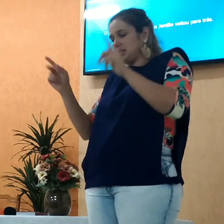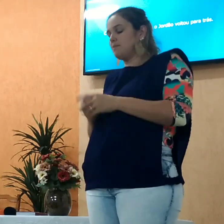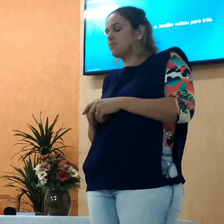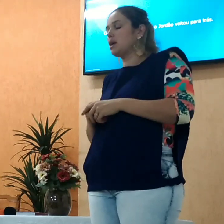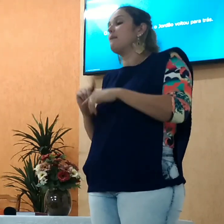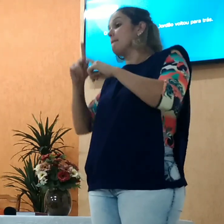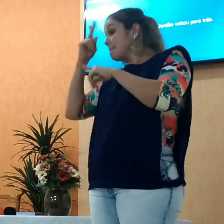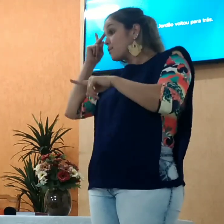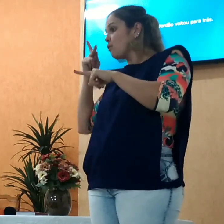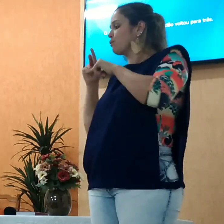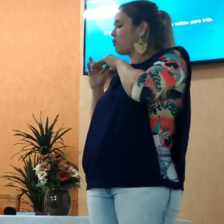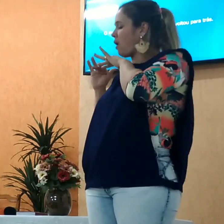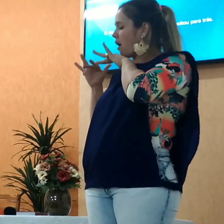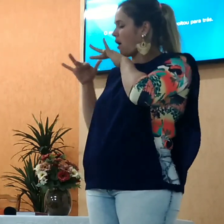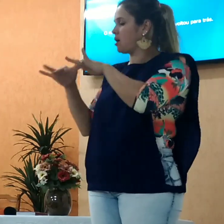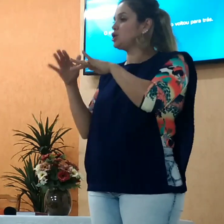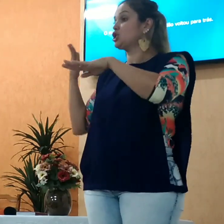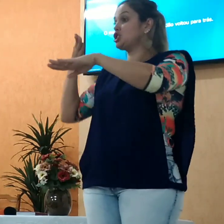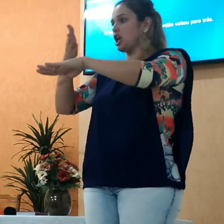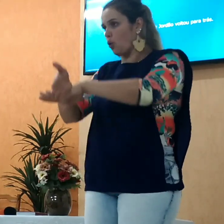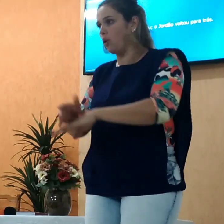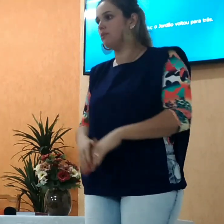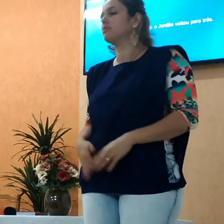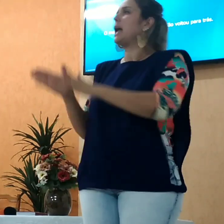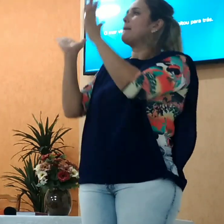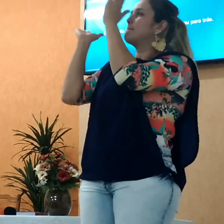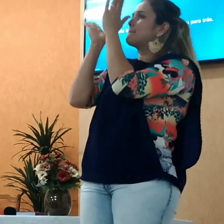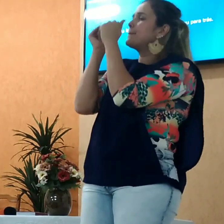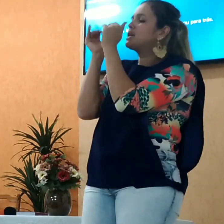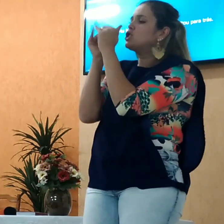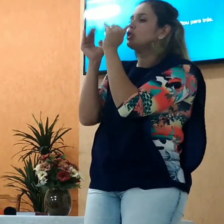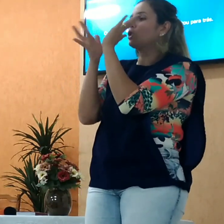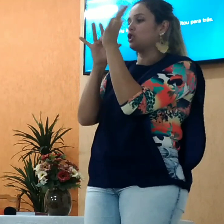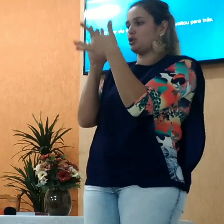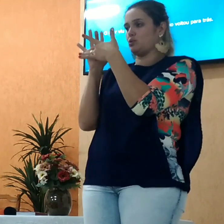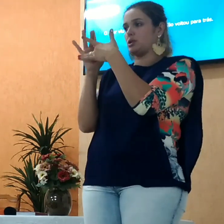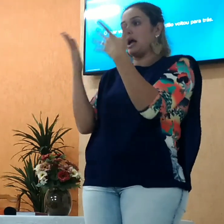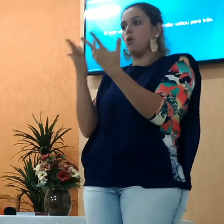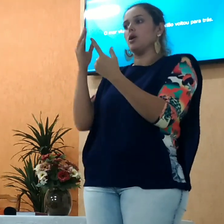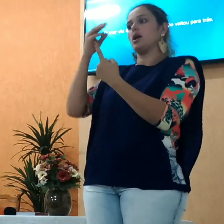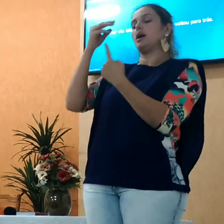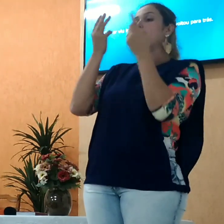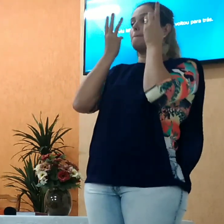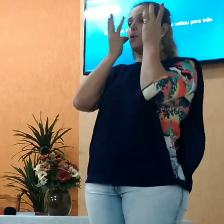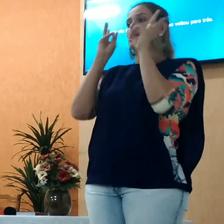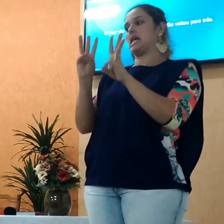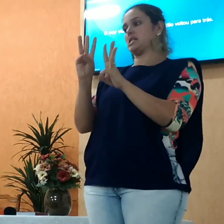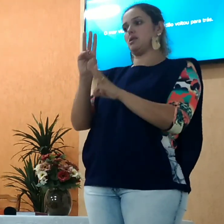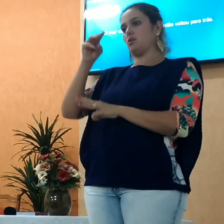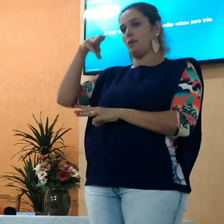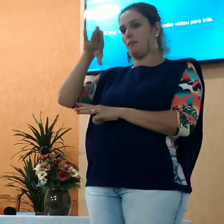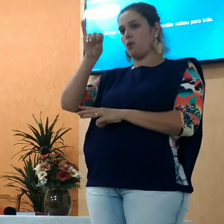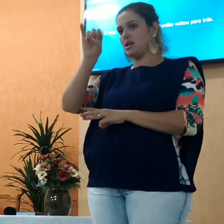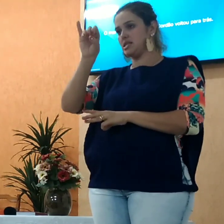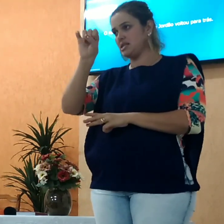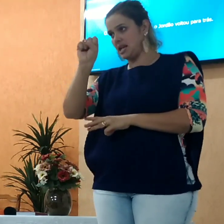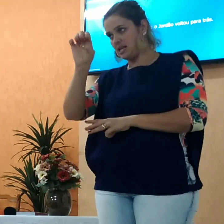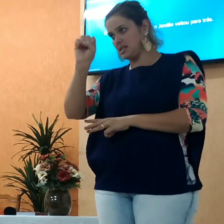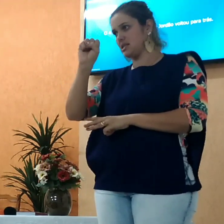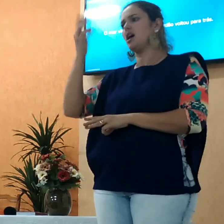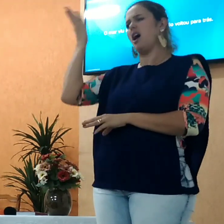ali, eles clamaram. E quando Josué, agora não é mais Moisés, agora é Josué que estava no comando,